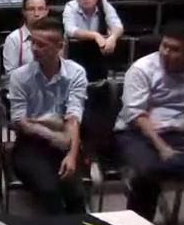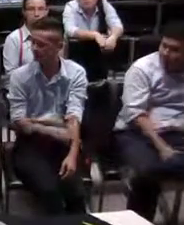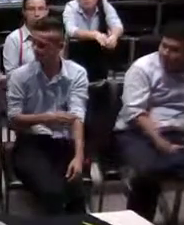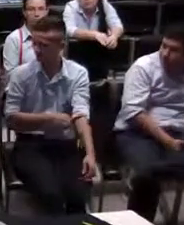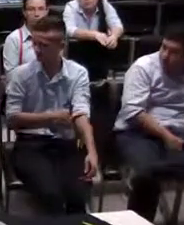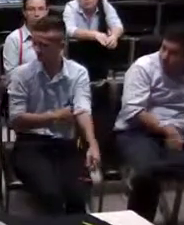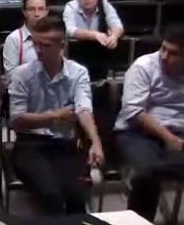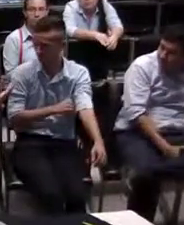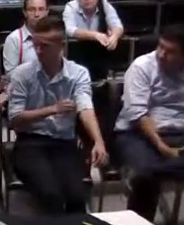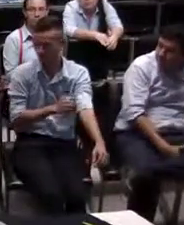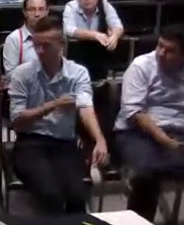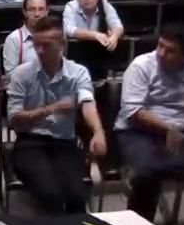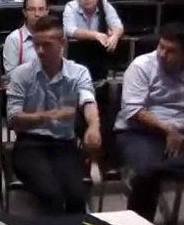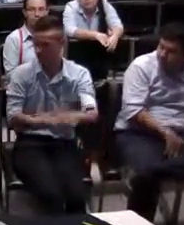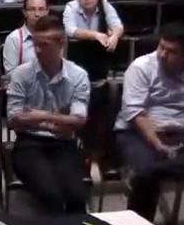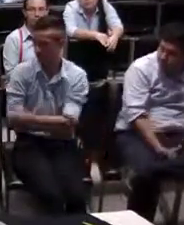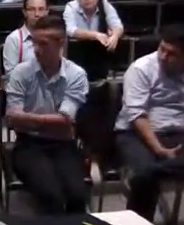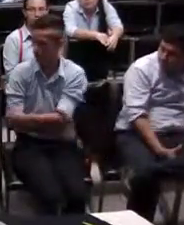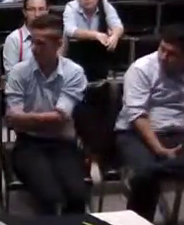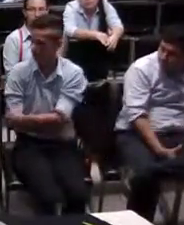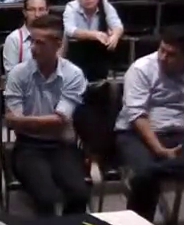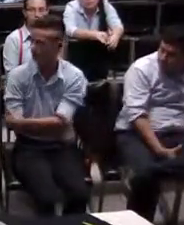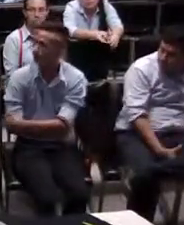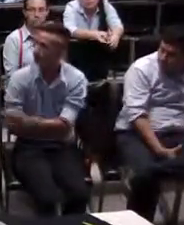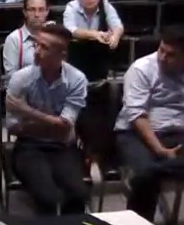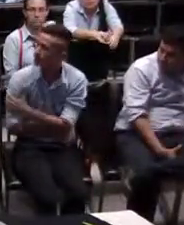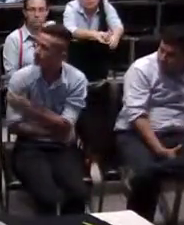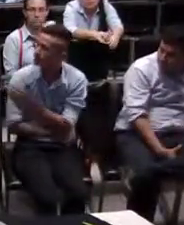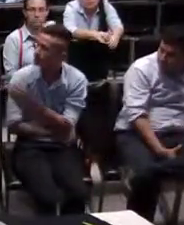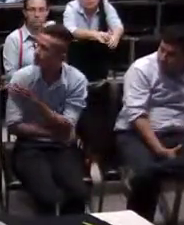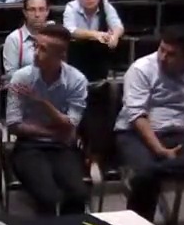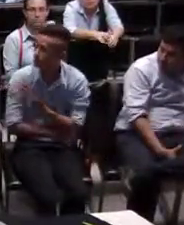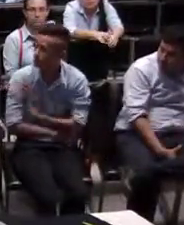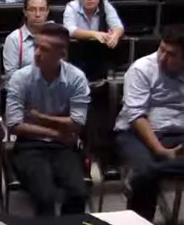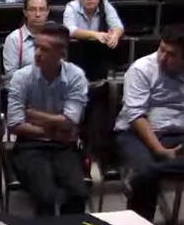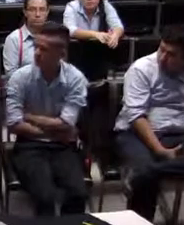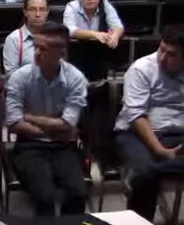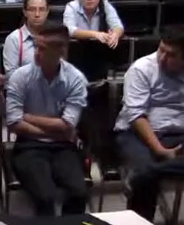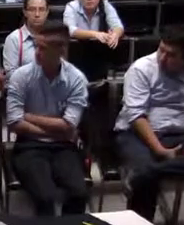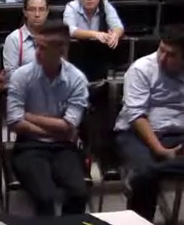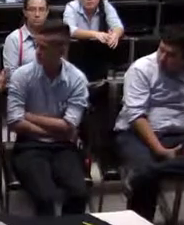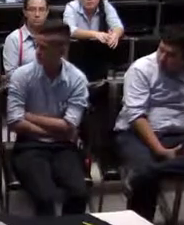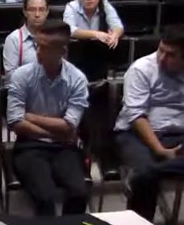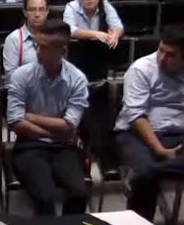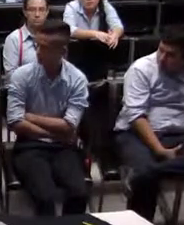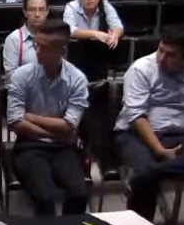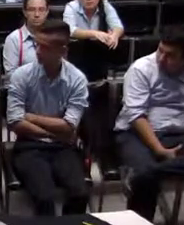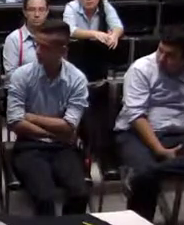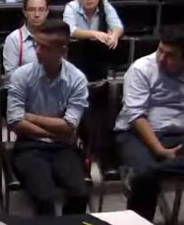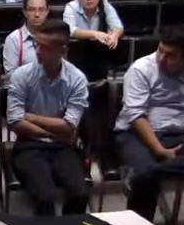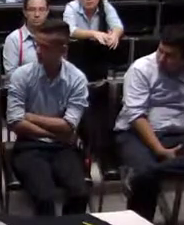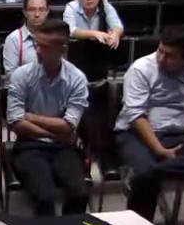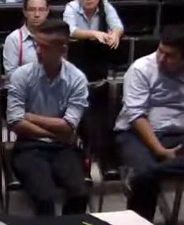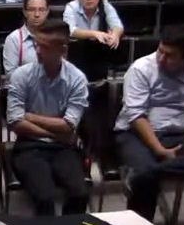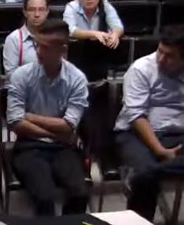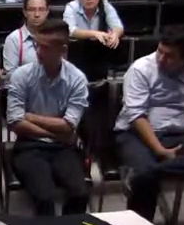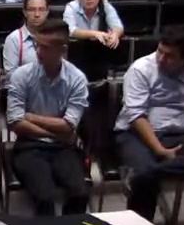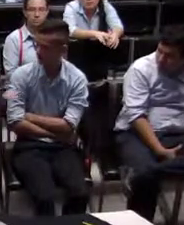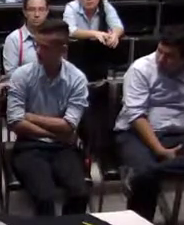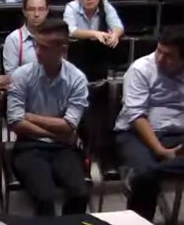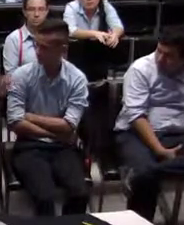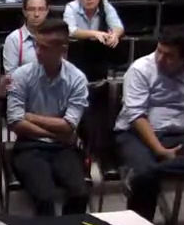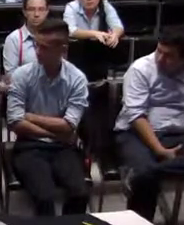pedagogía, y aprendí que por lo menos en el colegio o en la casa, pues el contexto de él es ambos lugares, ¿no? Pues